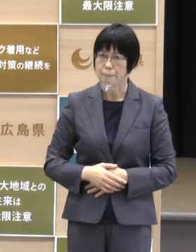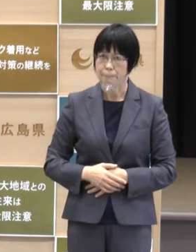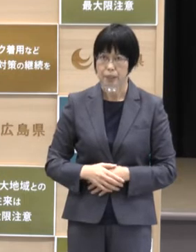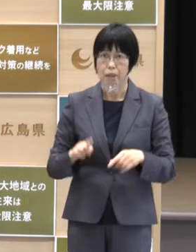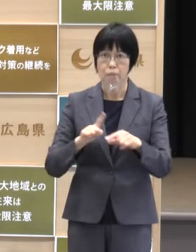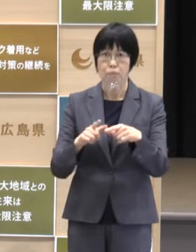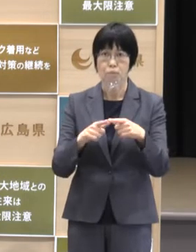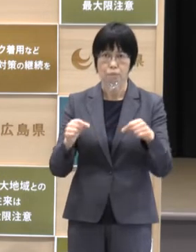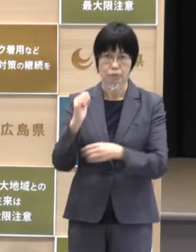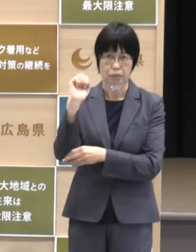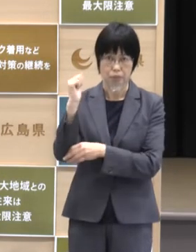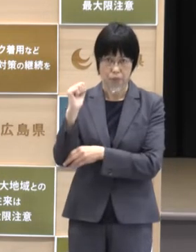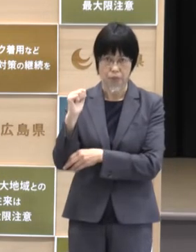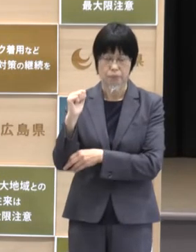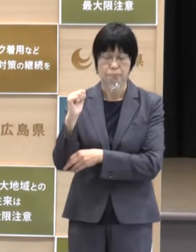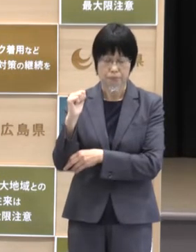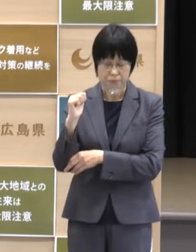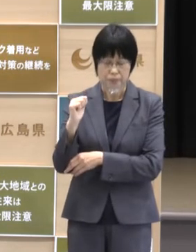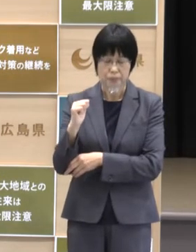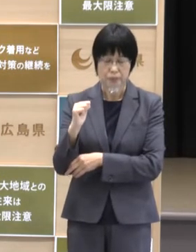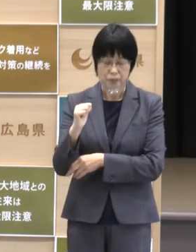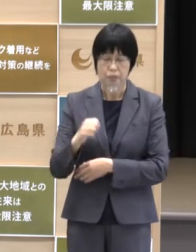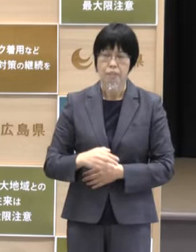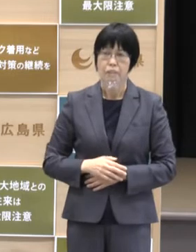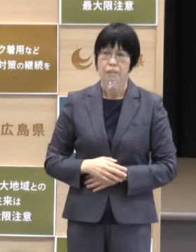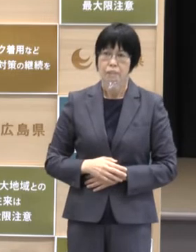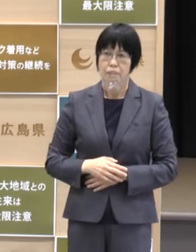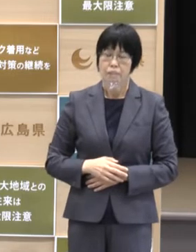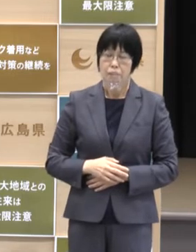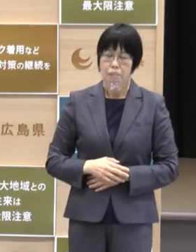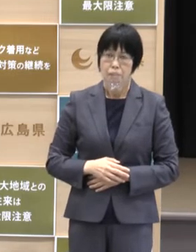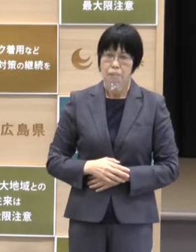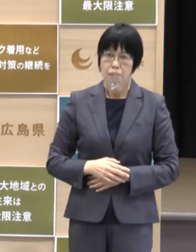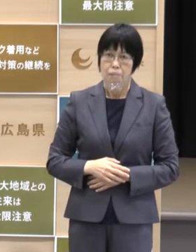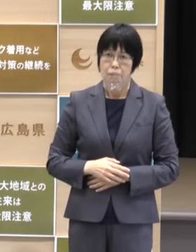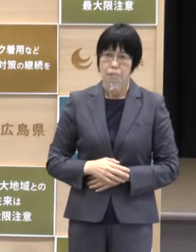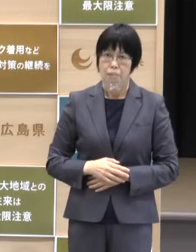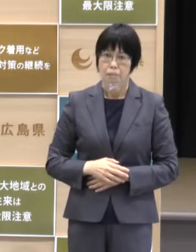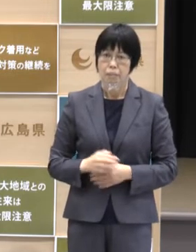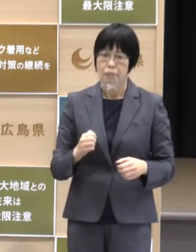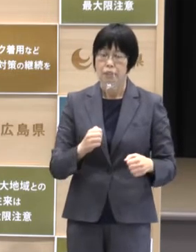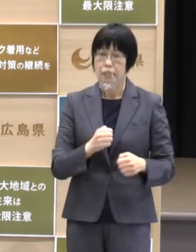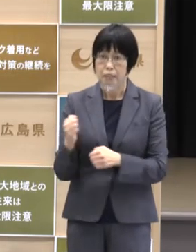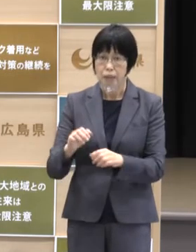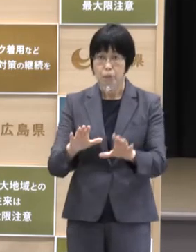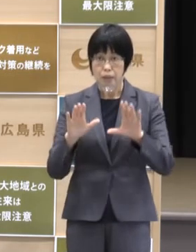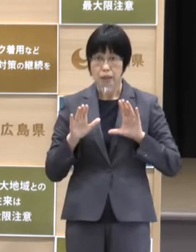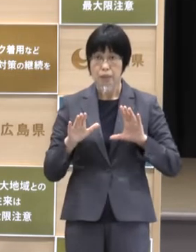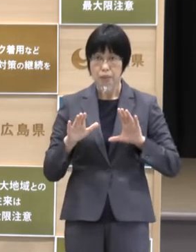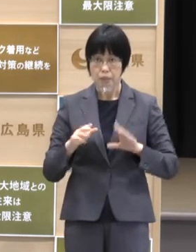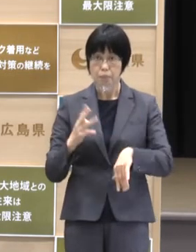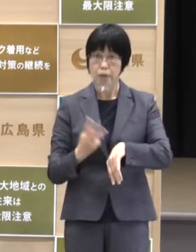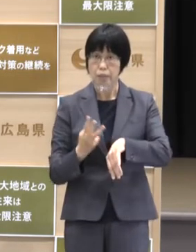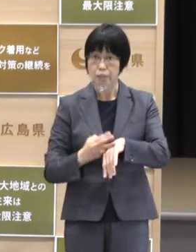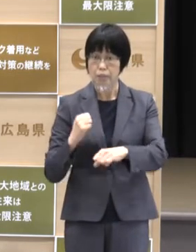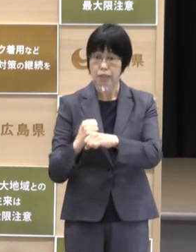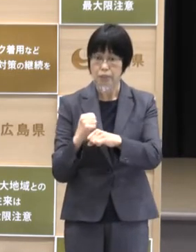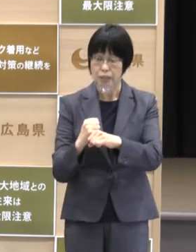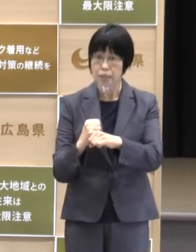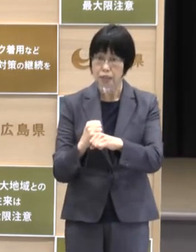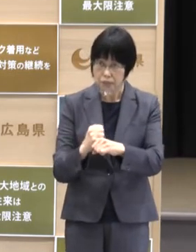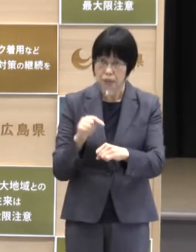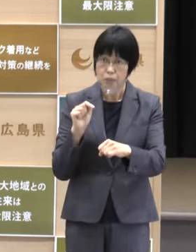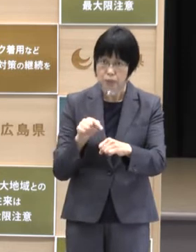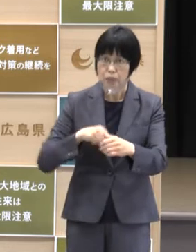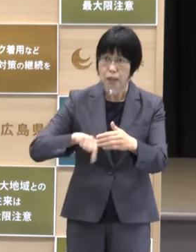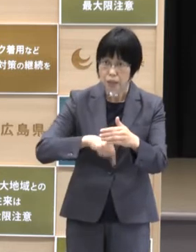中国新聞の記事です。重ねてすいません。避難受け入れマニュアルが作成されて、その中には避